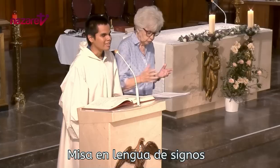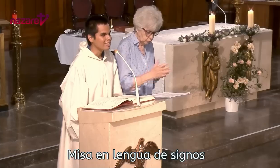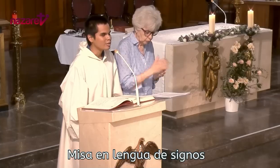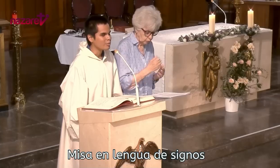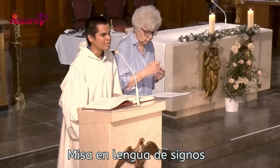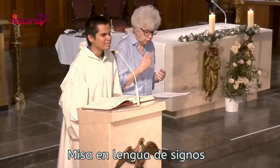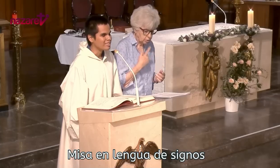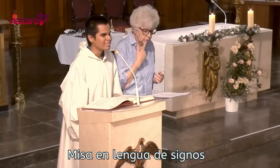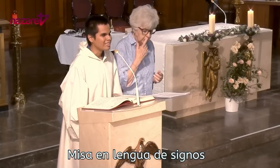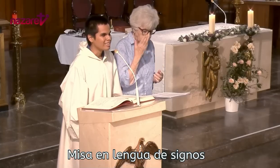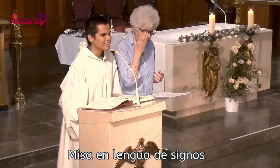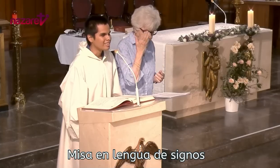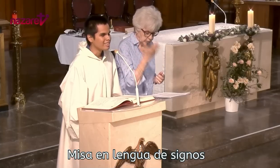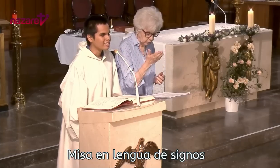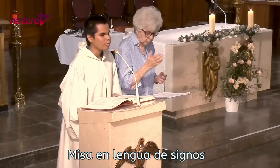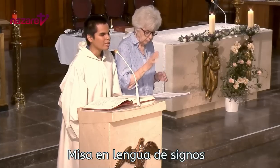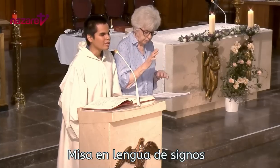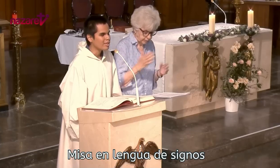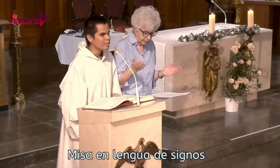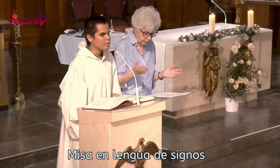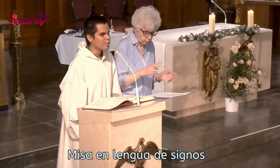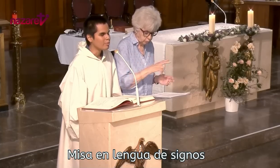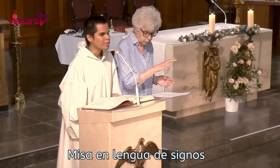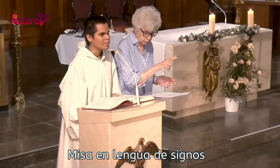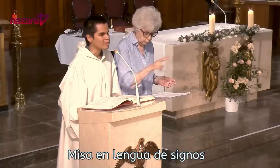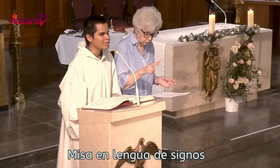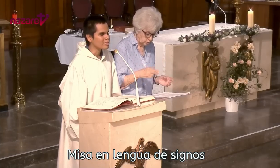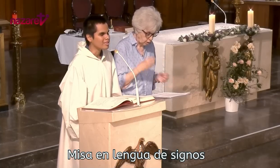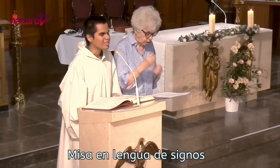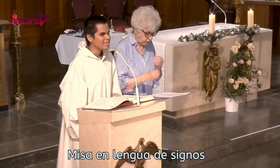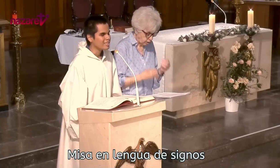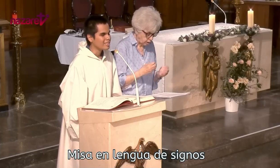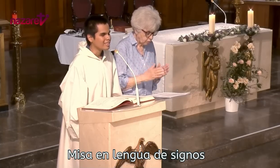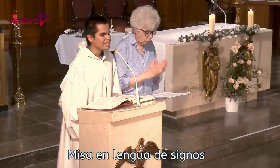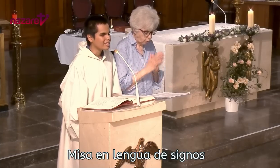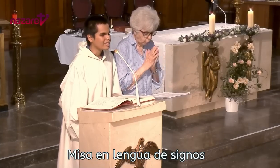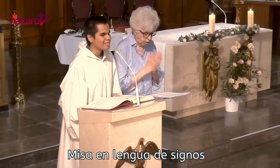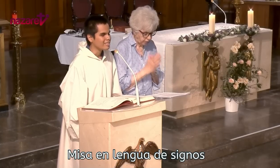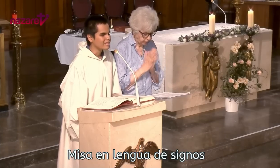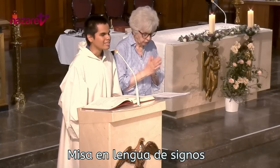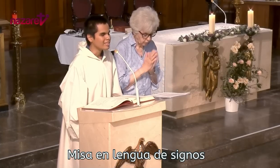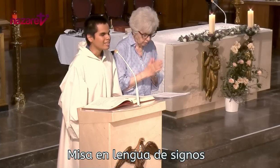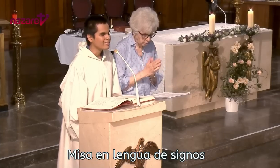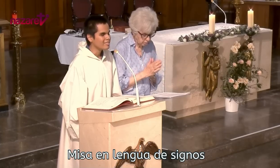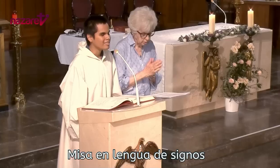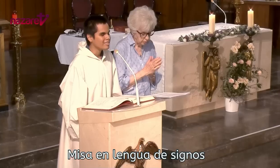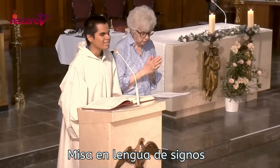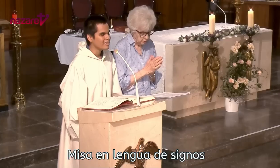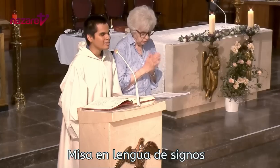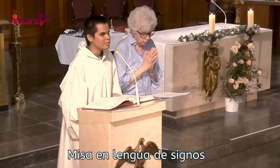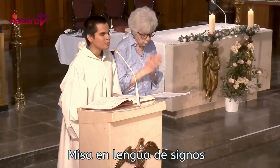Querido hermano, ruego, lo primero de todo, que se hagan